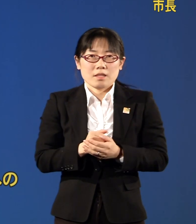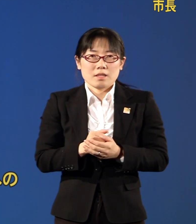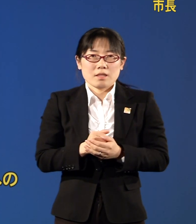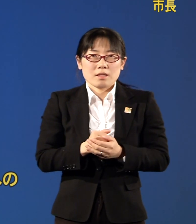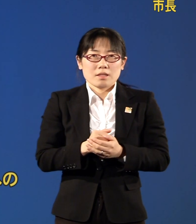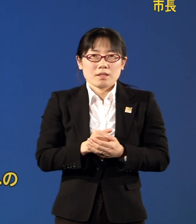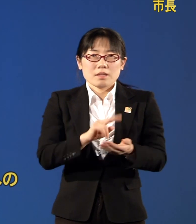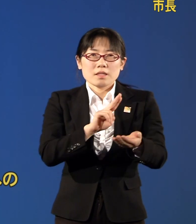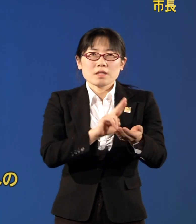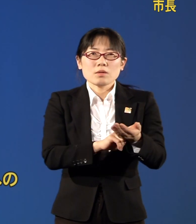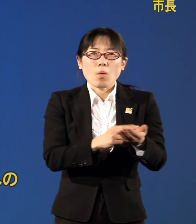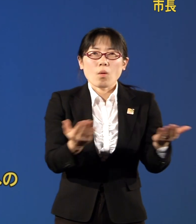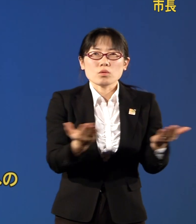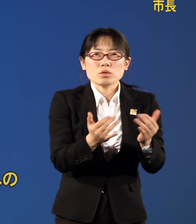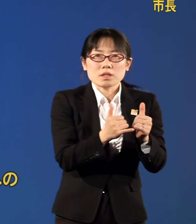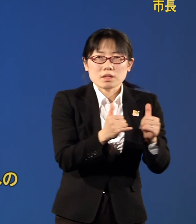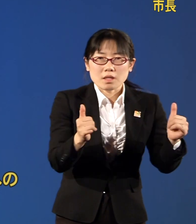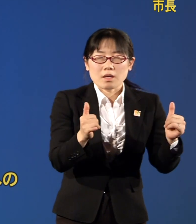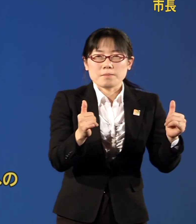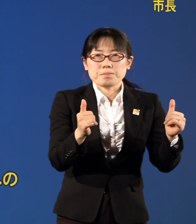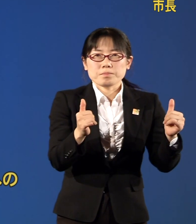療従事者などで、